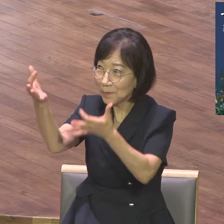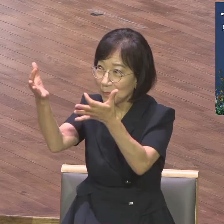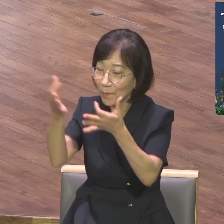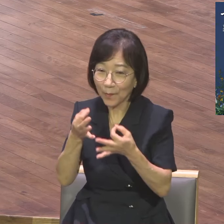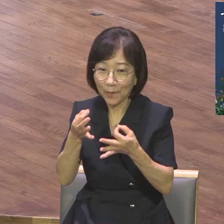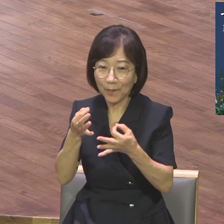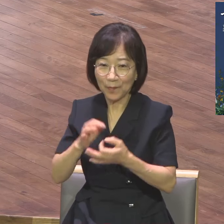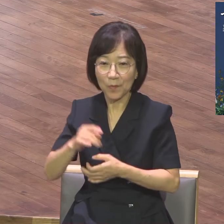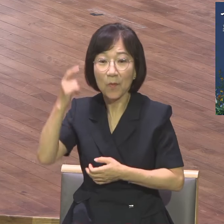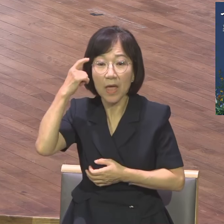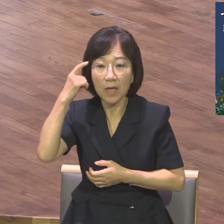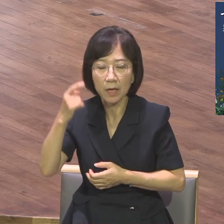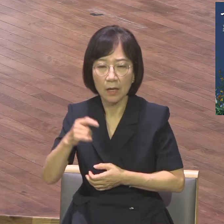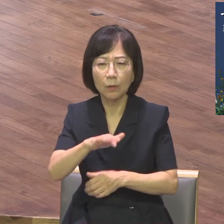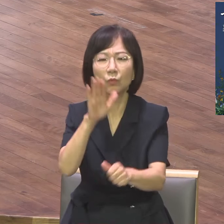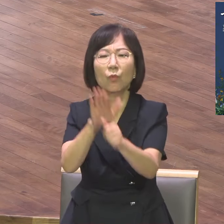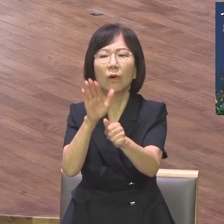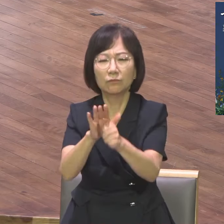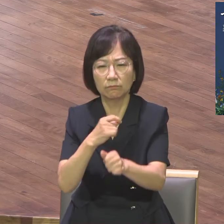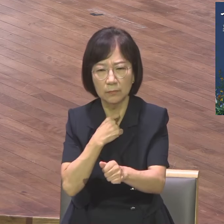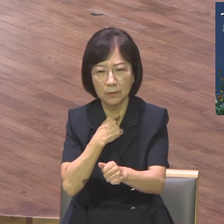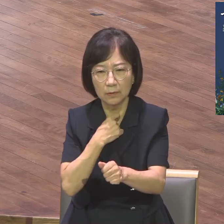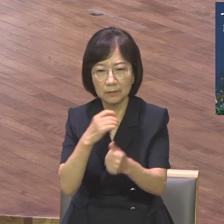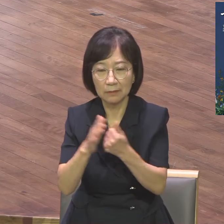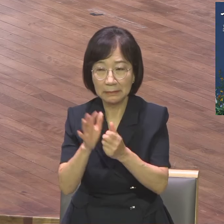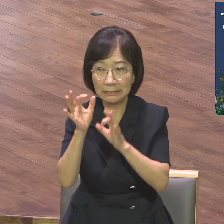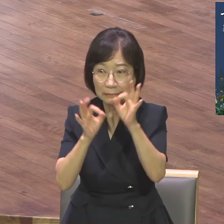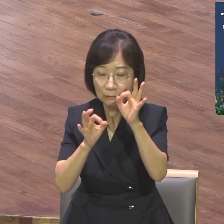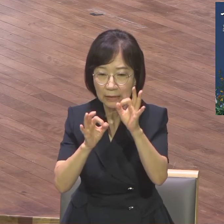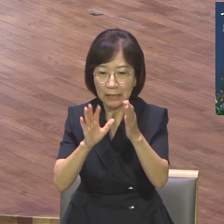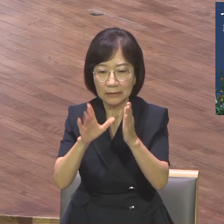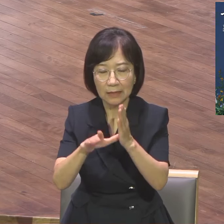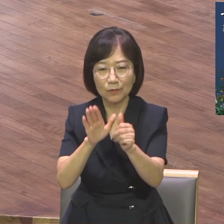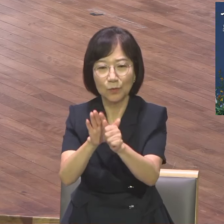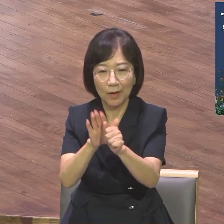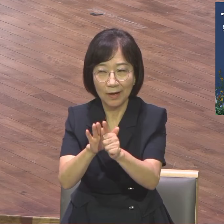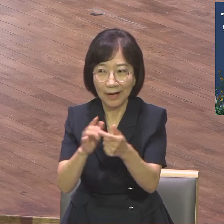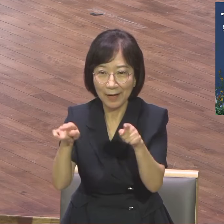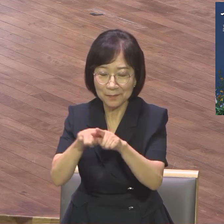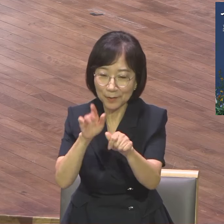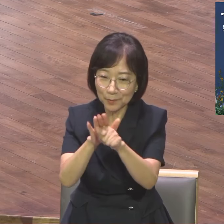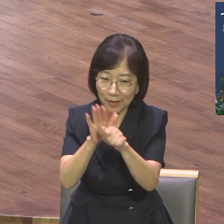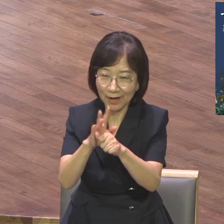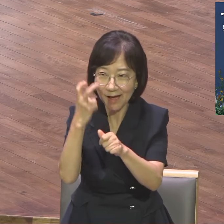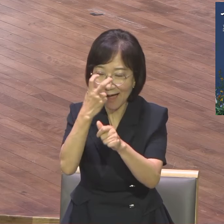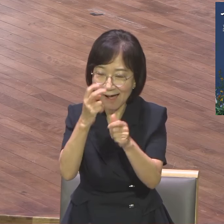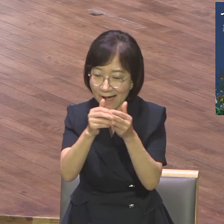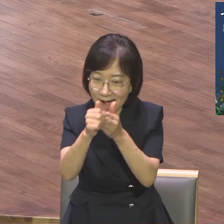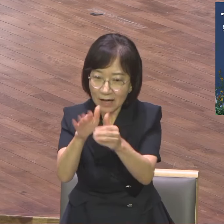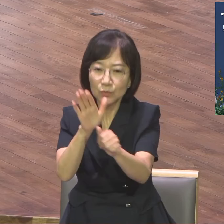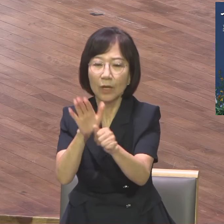미안해하라고 부끄러워하라고 아니라 도와주려고. 함께 해주시려고. 지금 또 우리 보호해 주시려고.